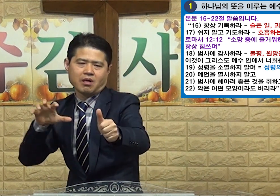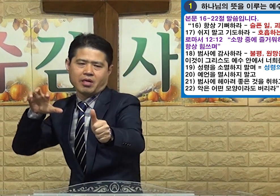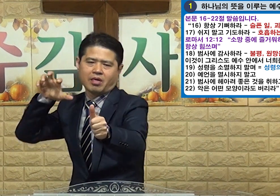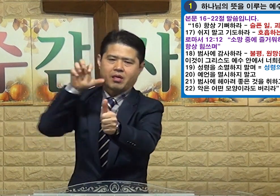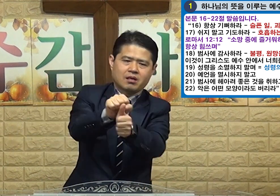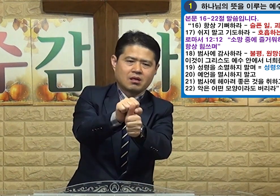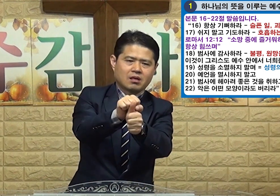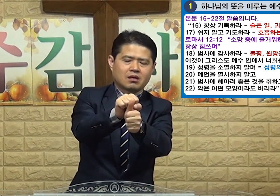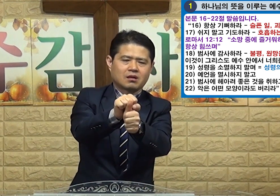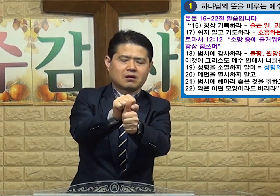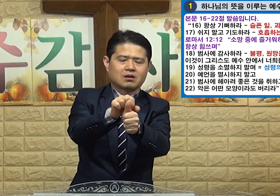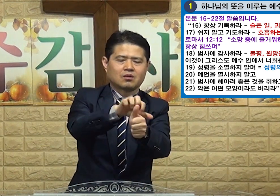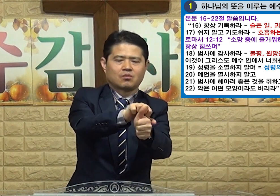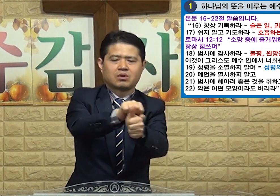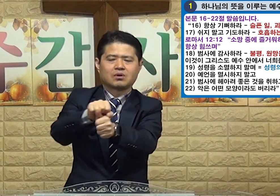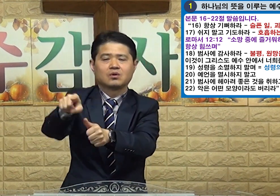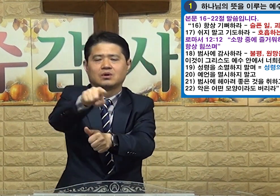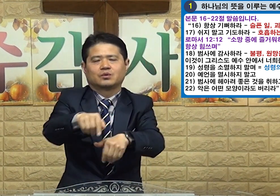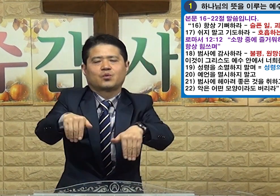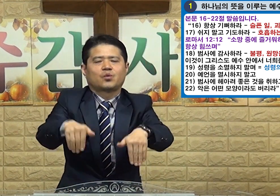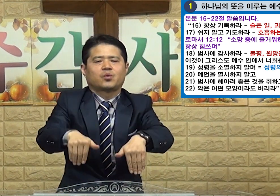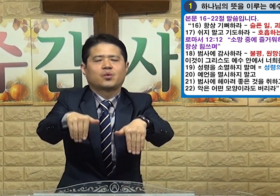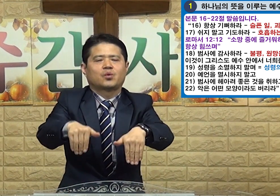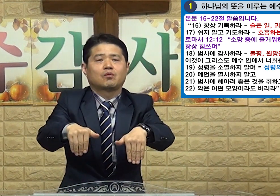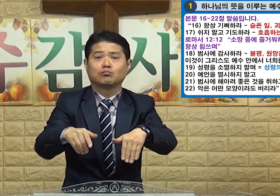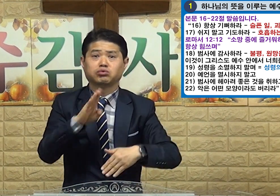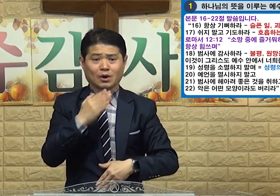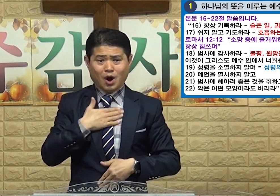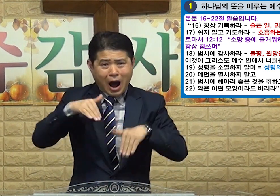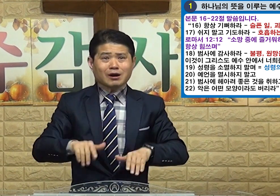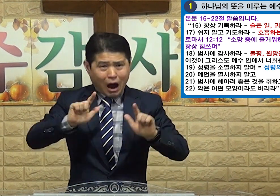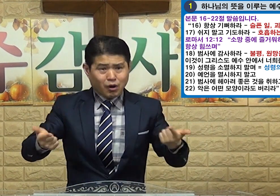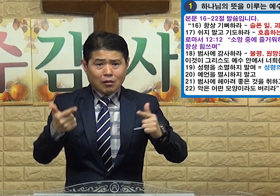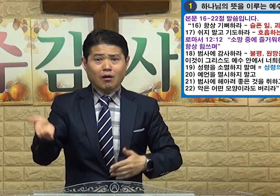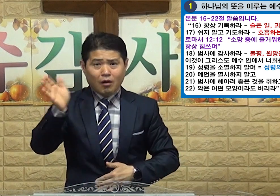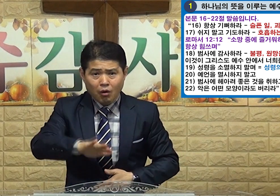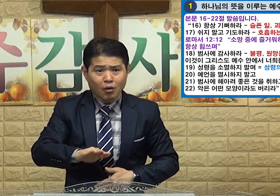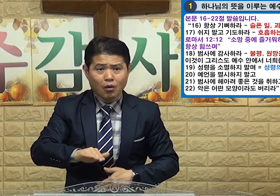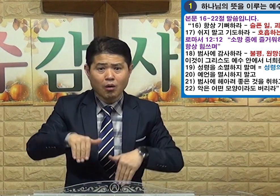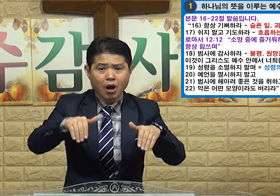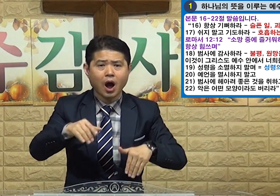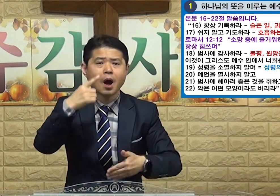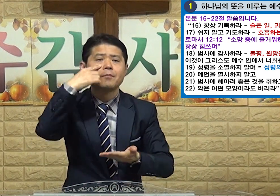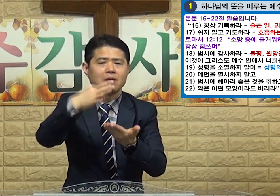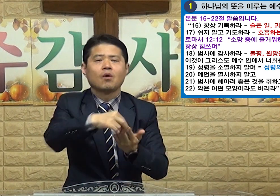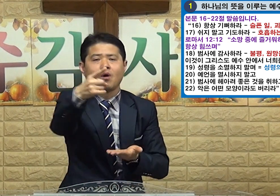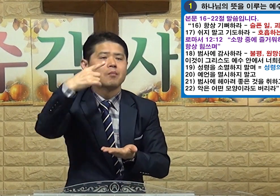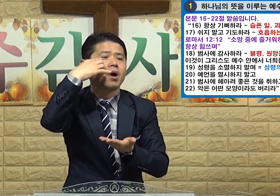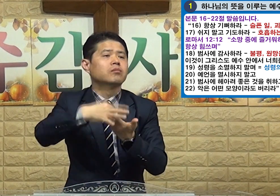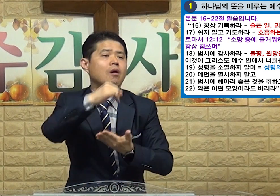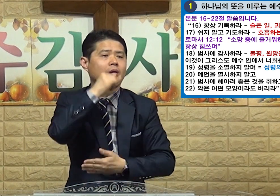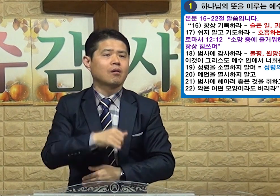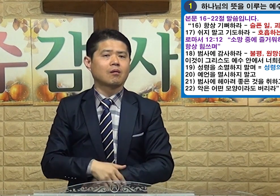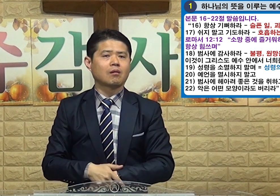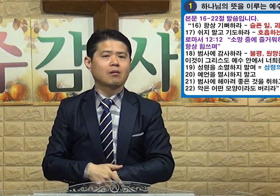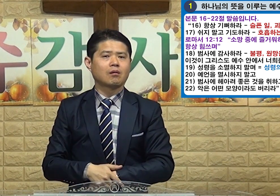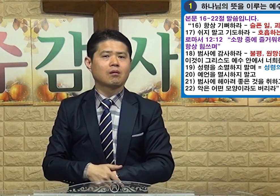불투명하다면 마귀에게 단숨에 잡히기 마련입니다. 우리가 마귀의 종이 되는 것입니다. 그것을 우리가